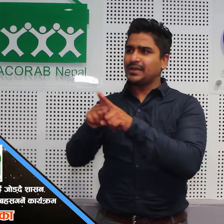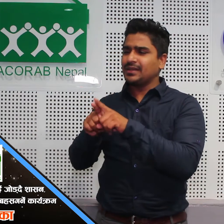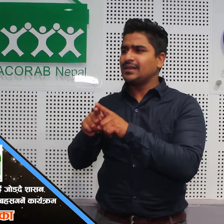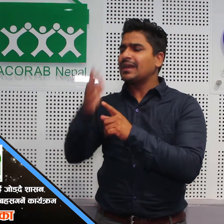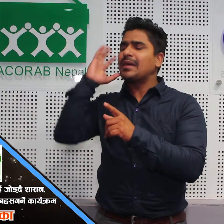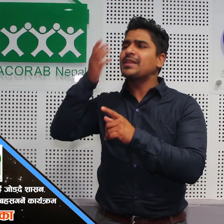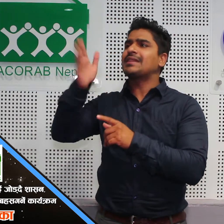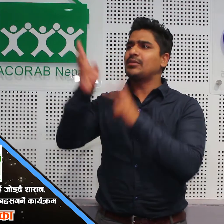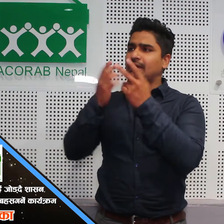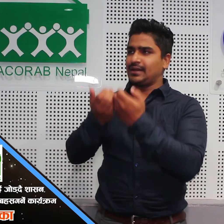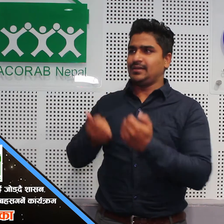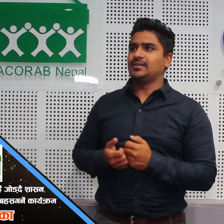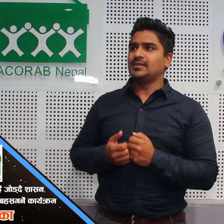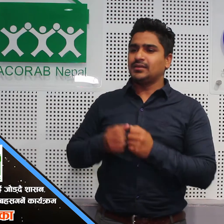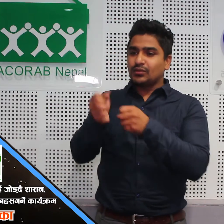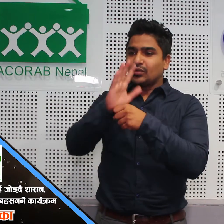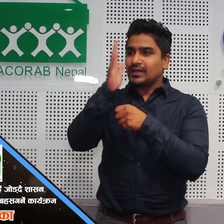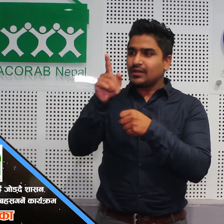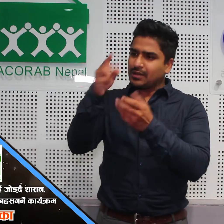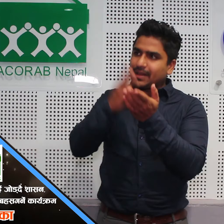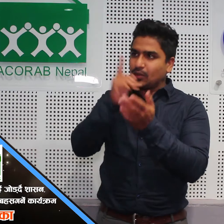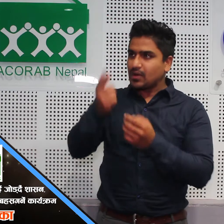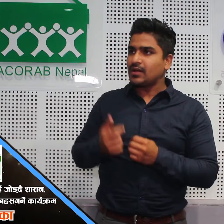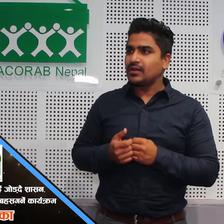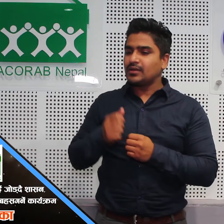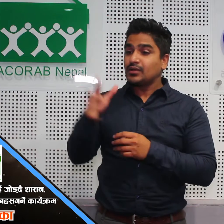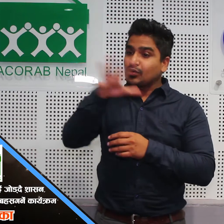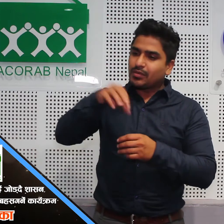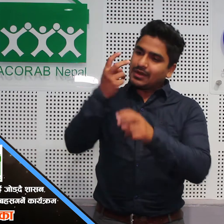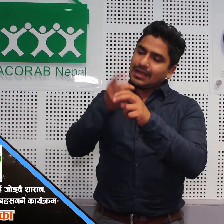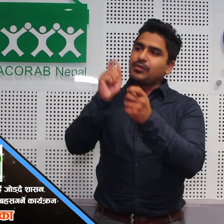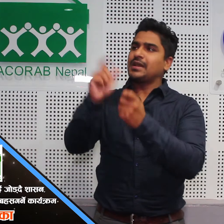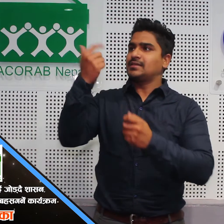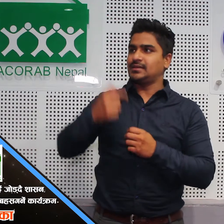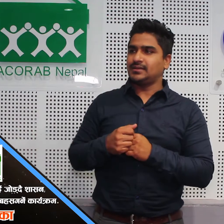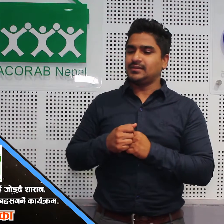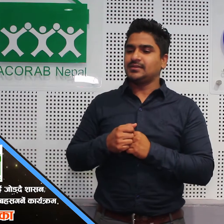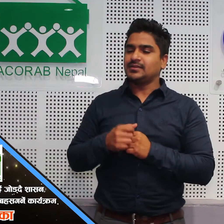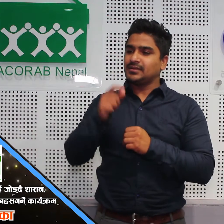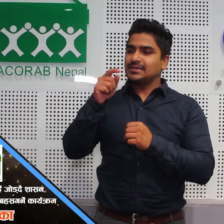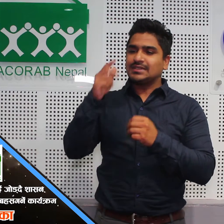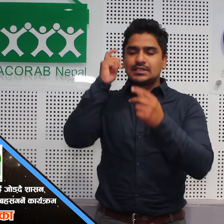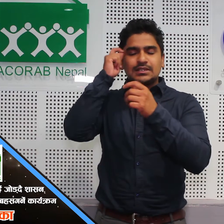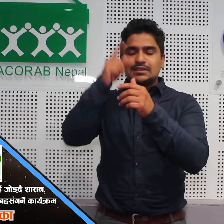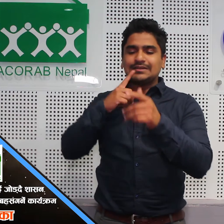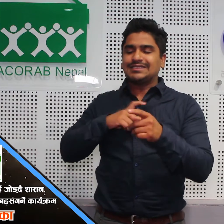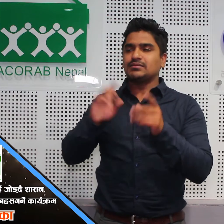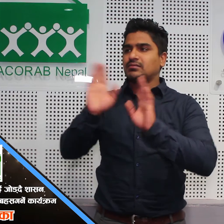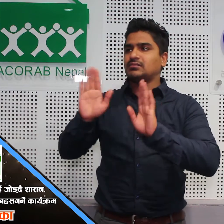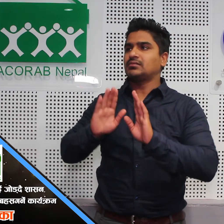विदेश जाने कुरा गर्नु भएको, कोरोनाले तपाईँलाई मात्रै हो र अब सबैलाई गाह्रो पारेको छ नि, अब चिन्ता नगर्नुहोस् क्या, पालिकाले